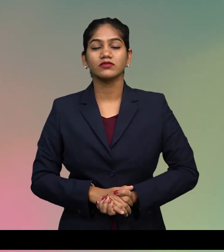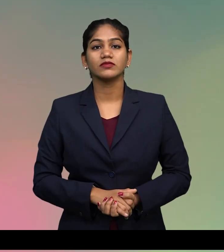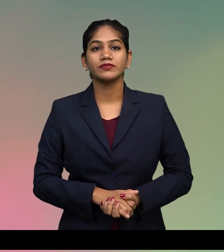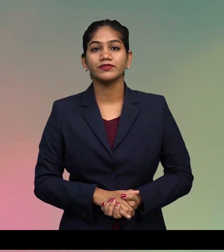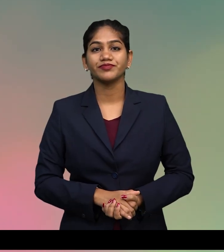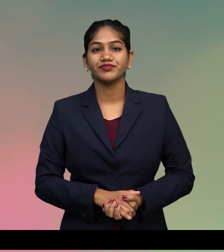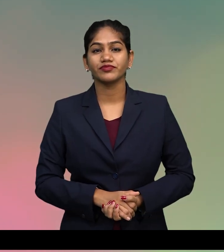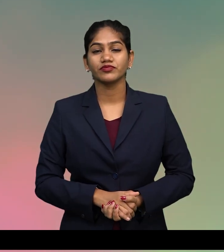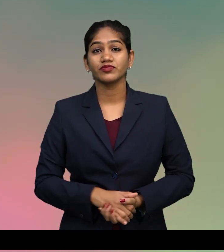सौर ऊर्जा.